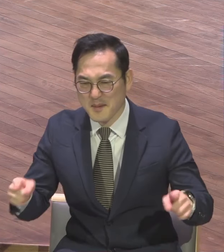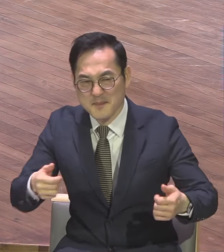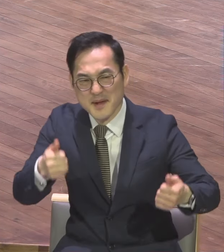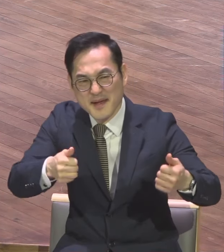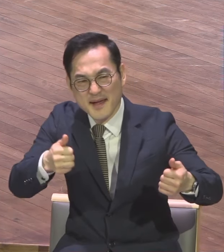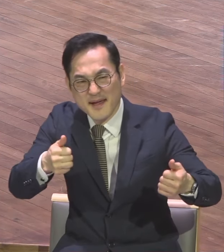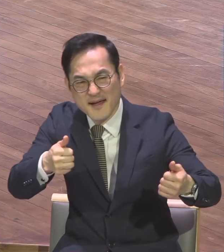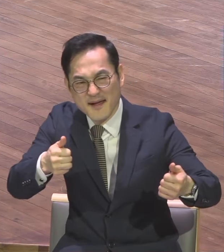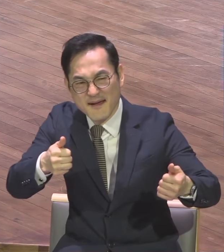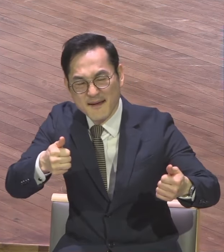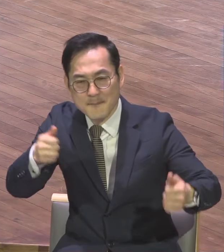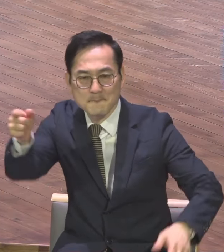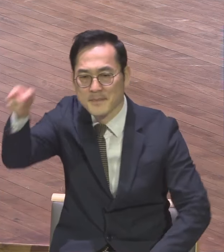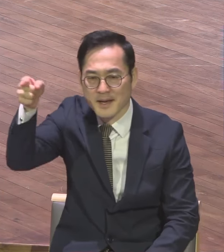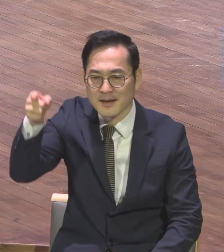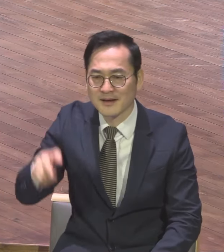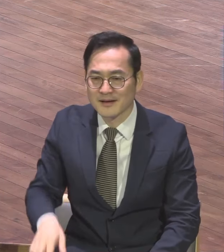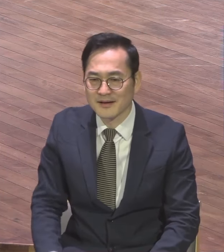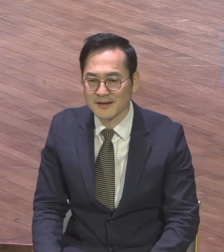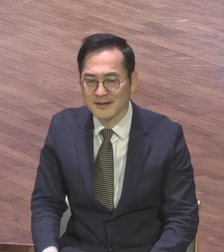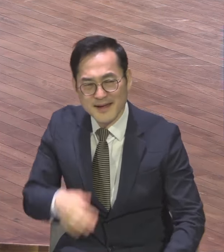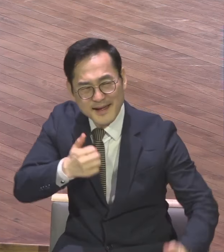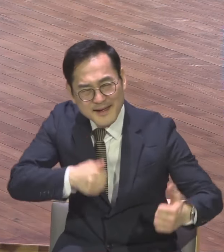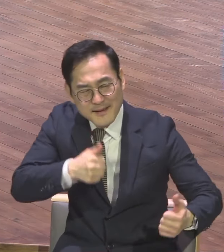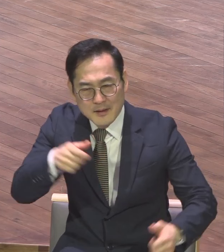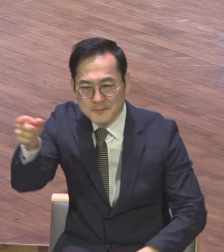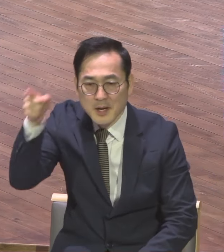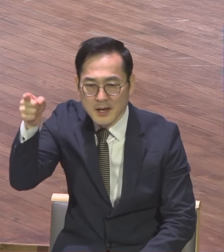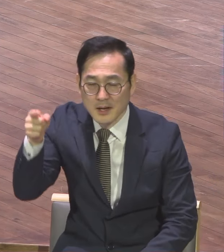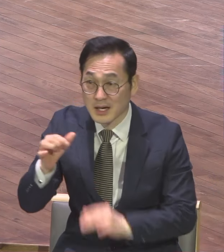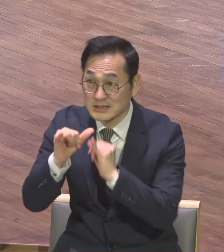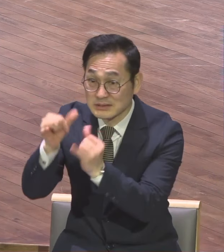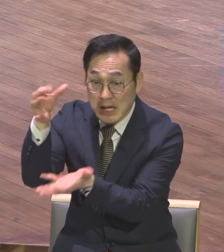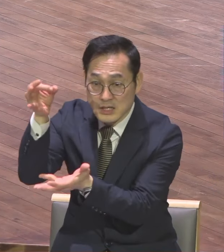작년에도 우승했어요. 상금이 어마어마합니다.